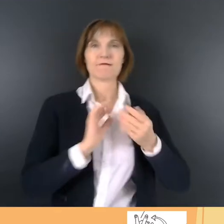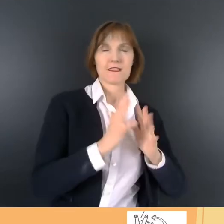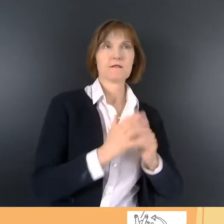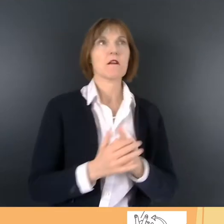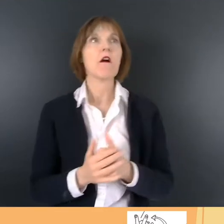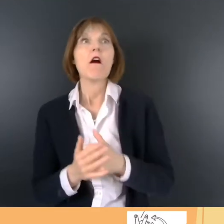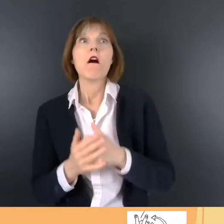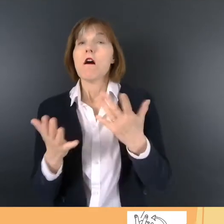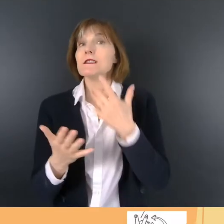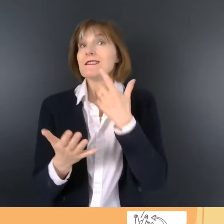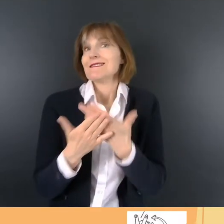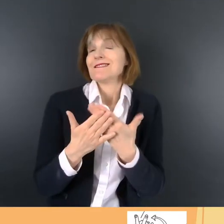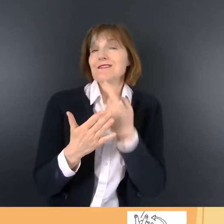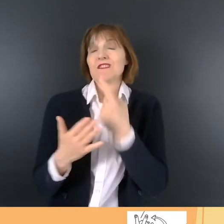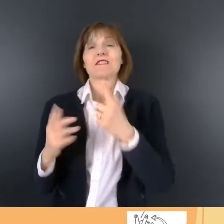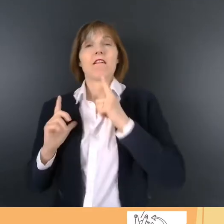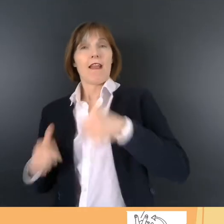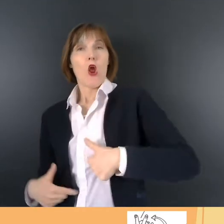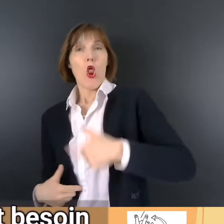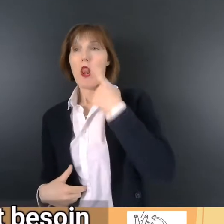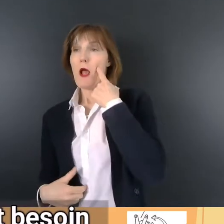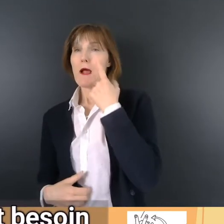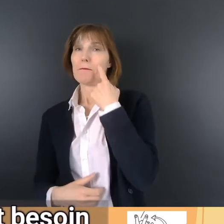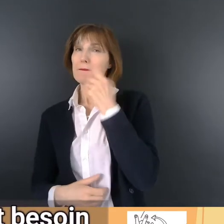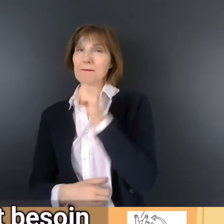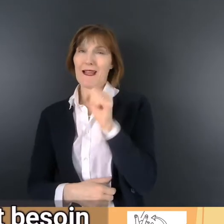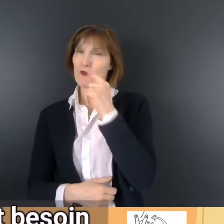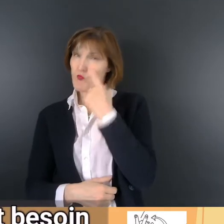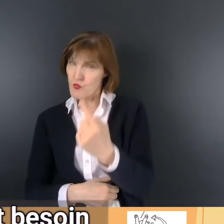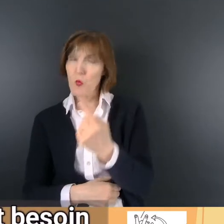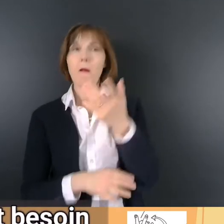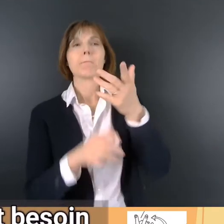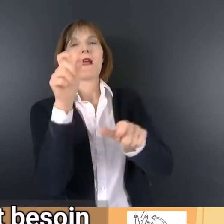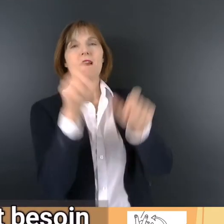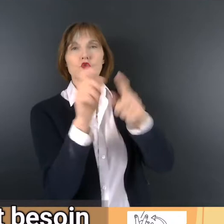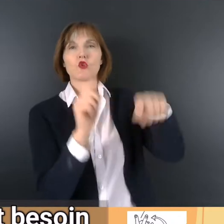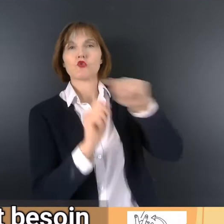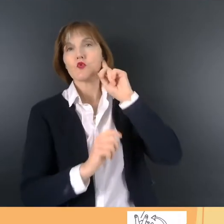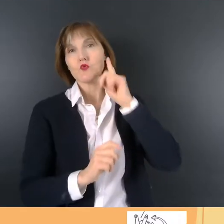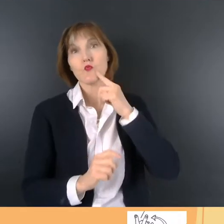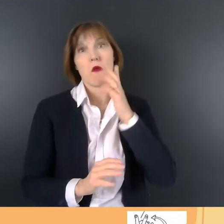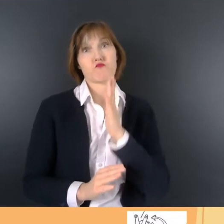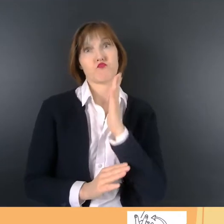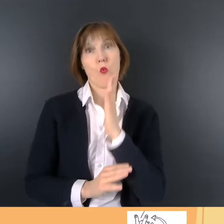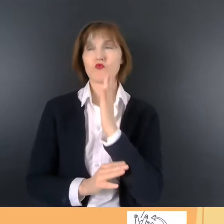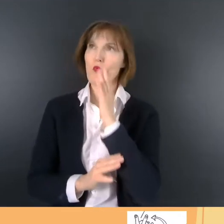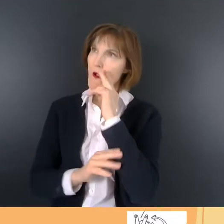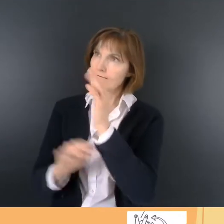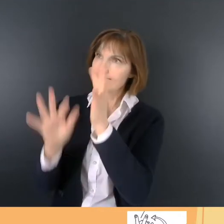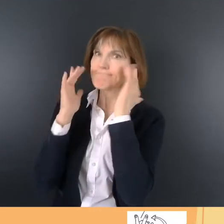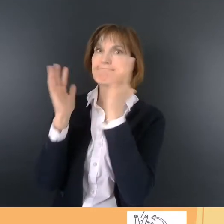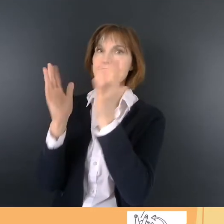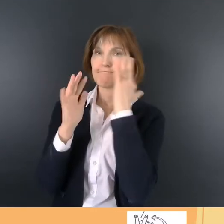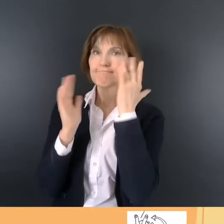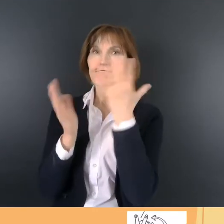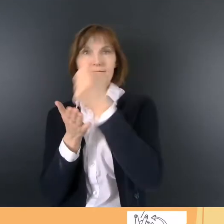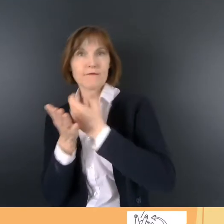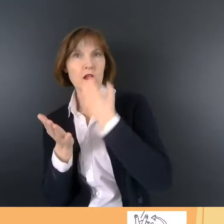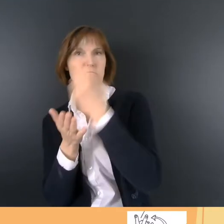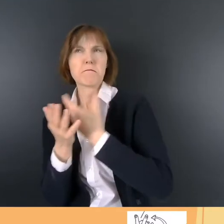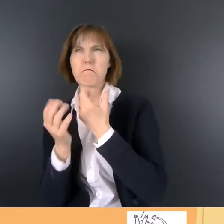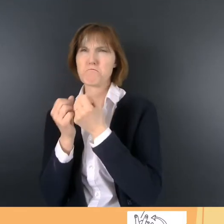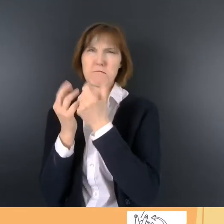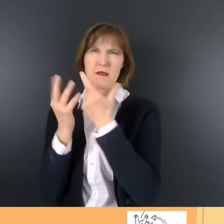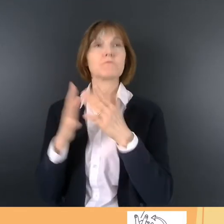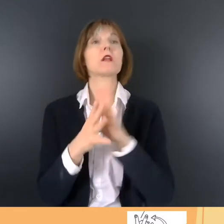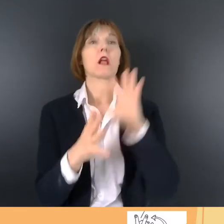personnes qui, d'abord pour les personnes sourdes, voilà, qui ont besoin d'avoir du contenu en langue des signes. Ça, c'est important, y compris